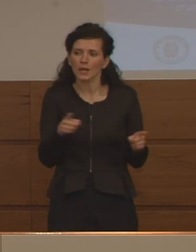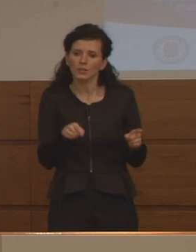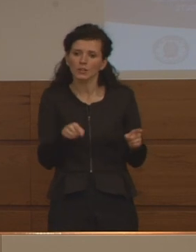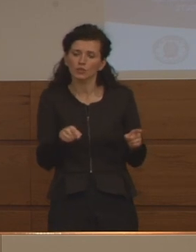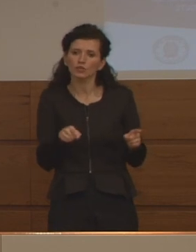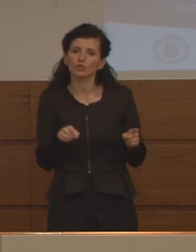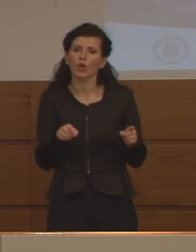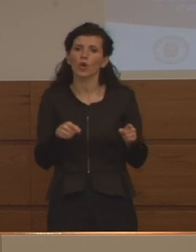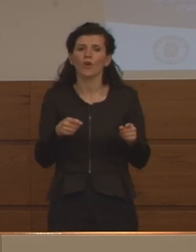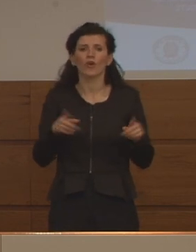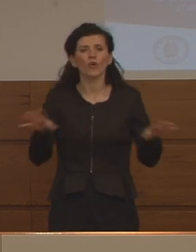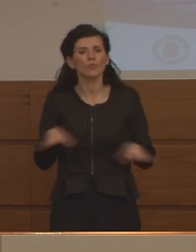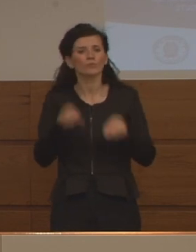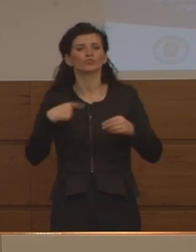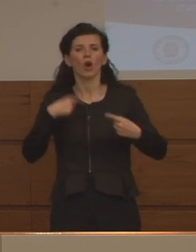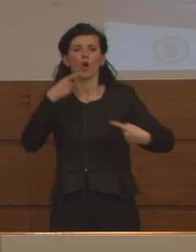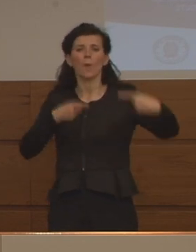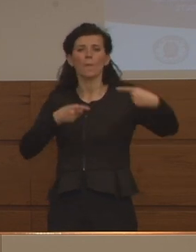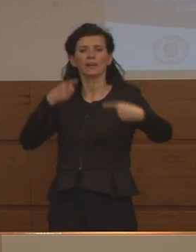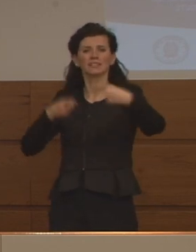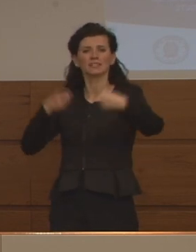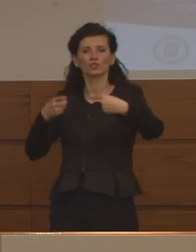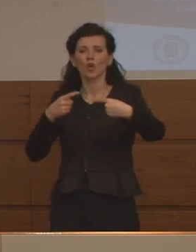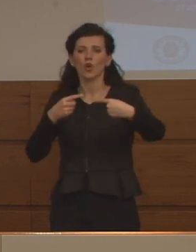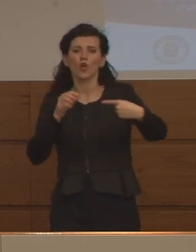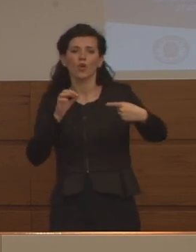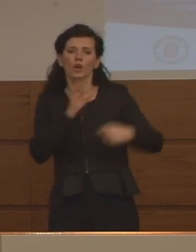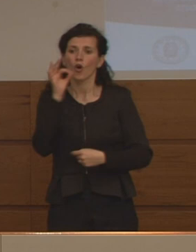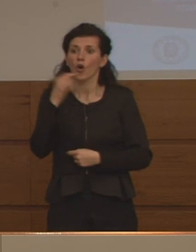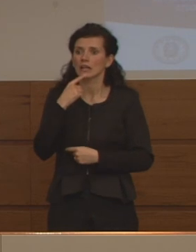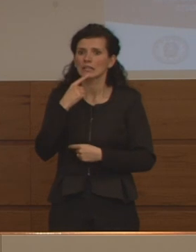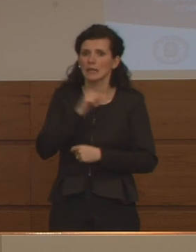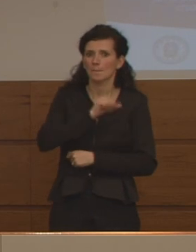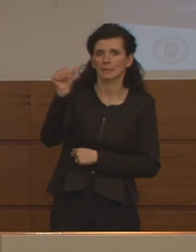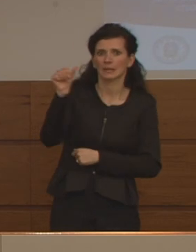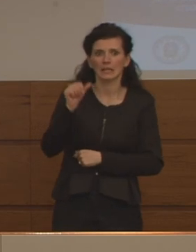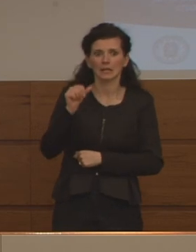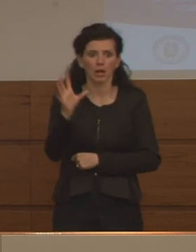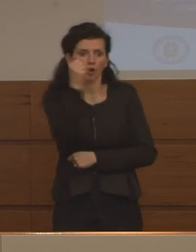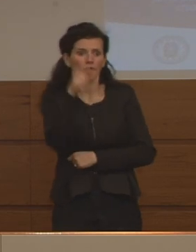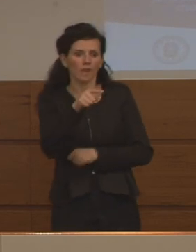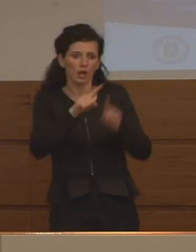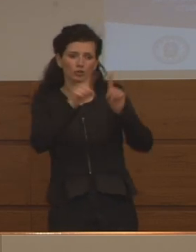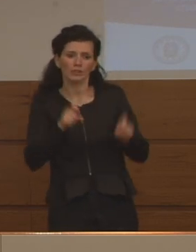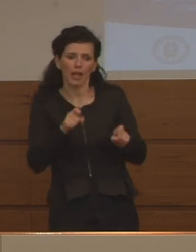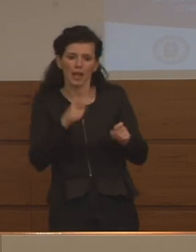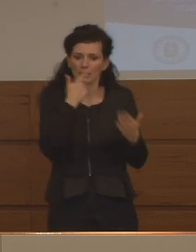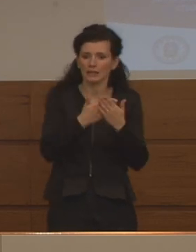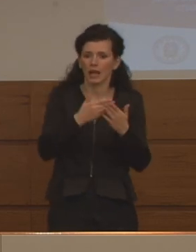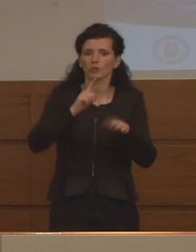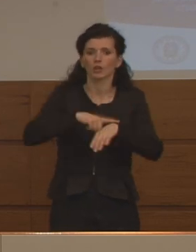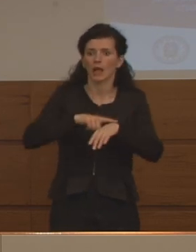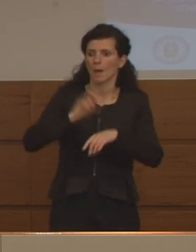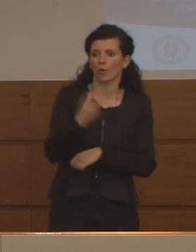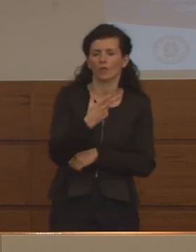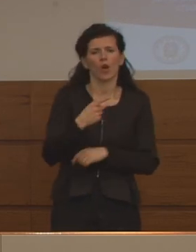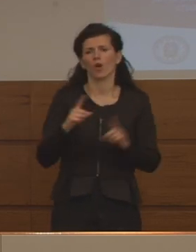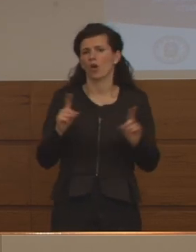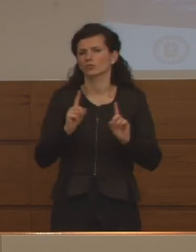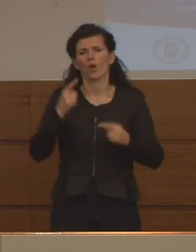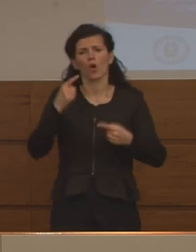competizione o della corsa a chi prova il migliore dei testa nel tempo più veloce da un momento per